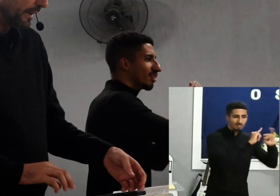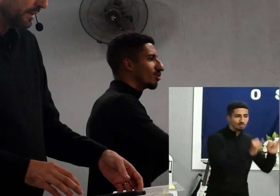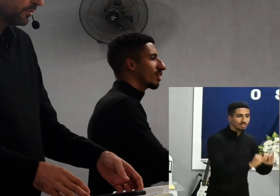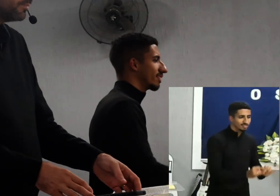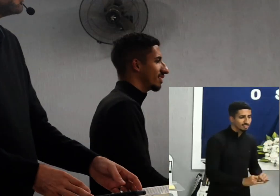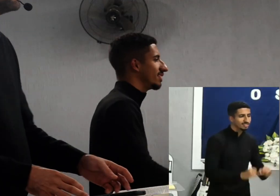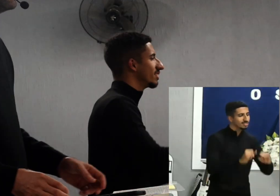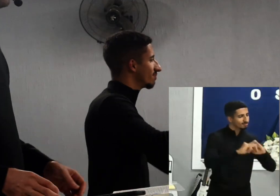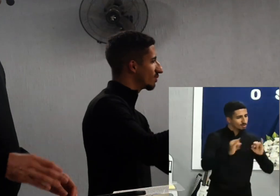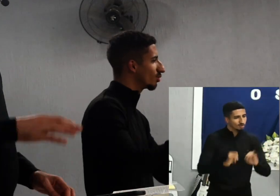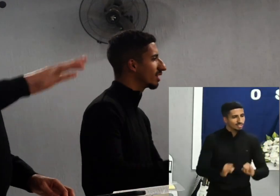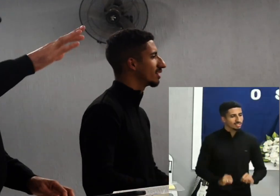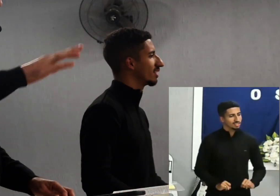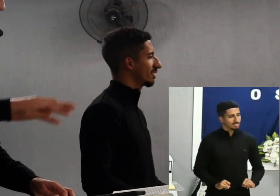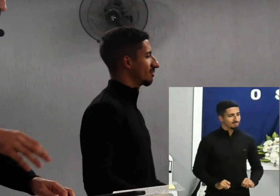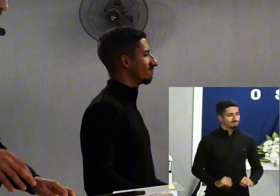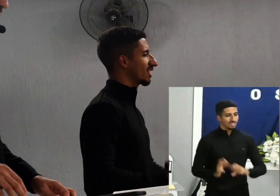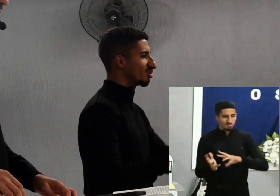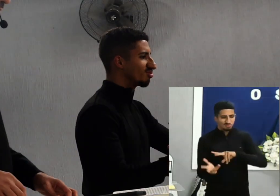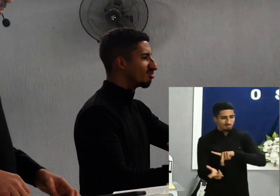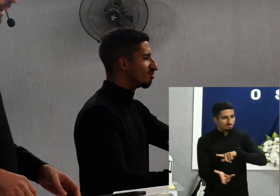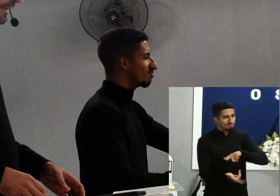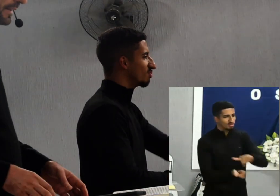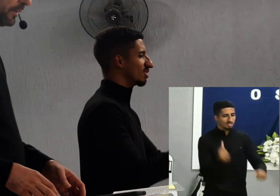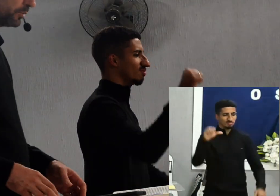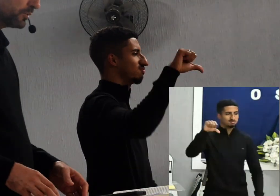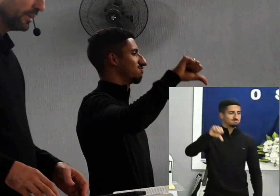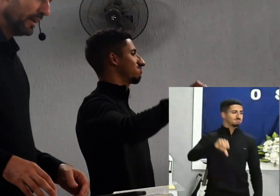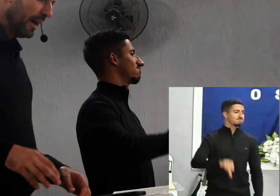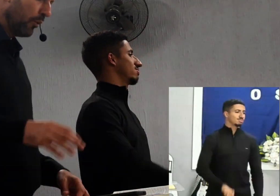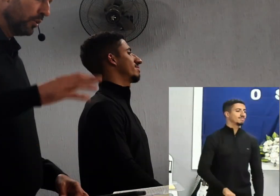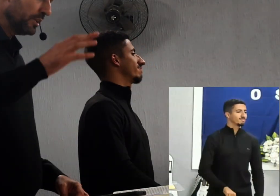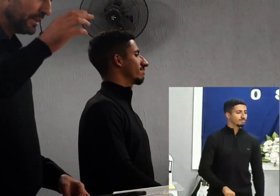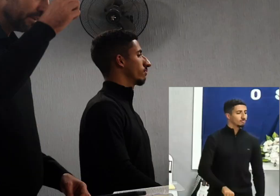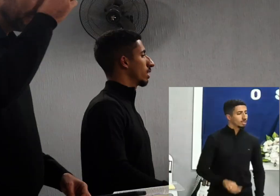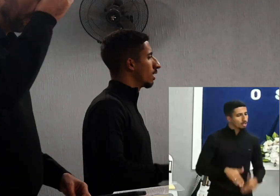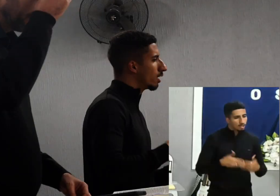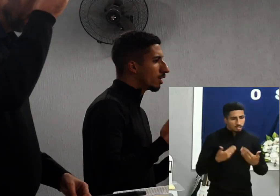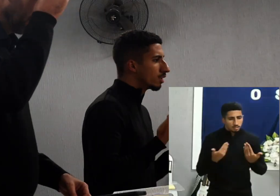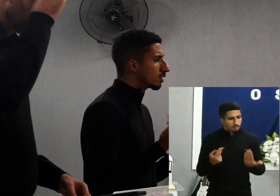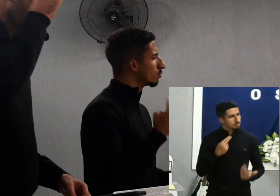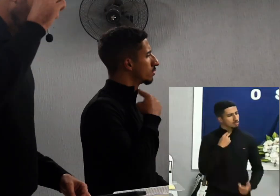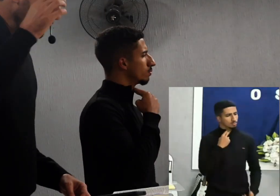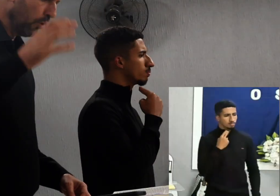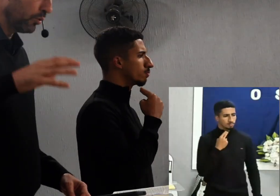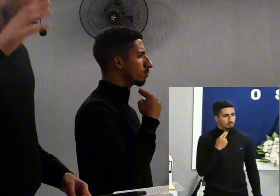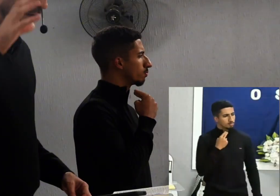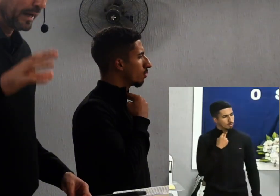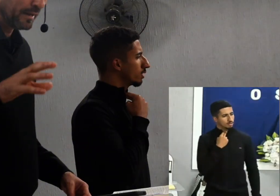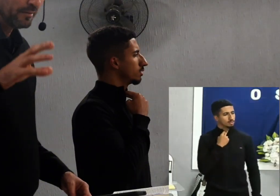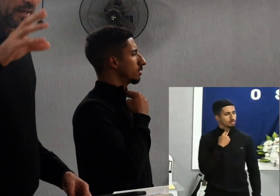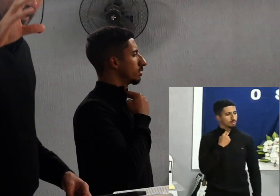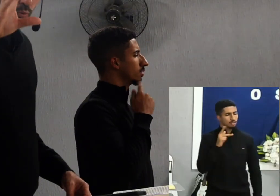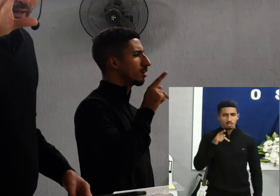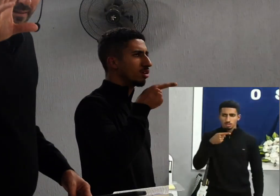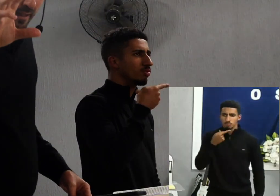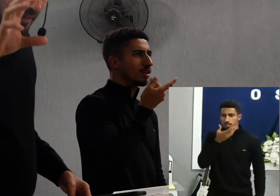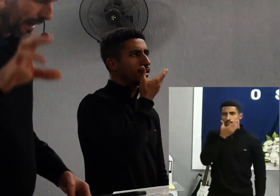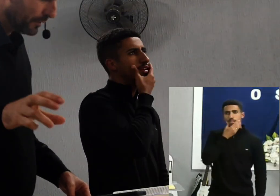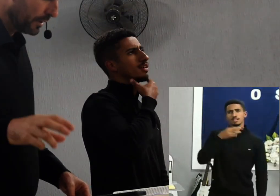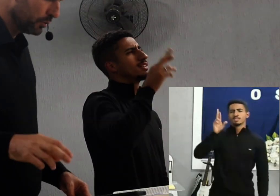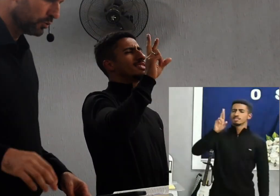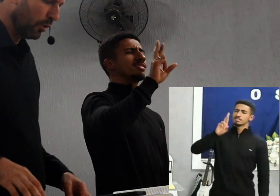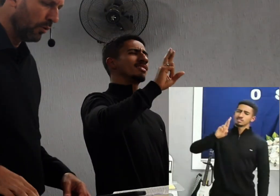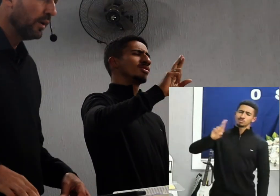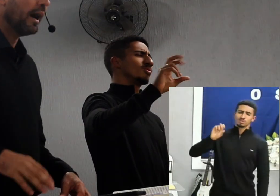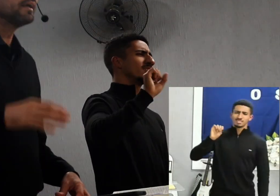mundo caído. Então não imponha condições para Deus. Alguns dizem assim, se o Senhor curar a doença